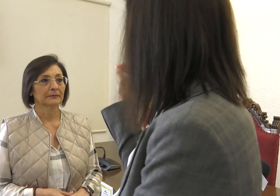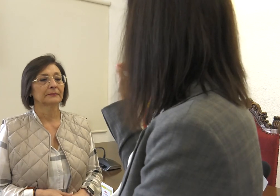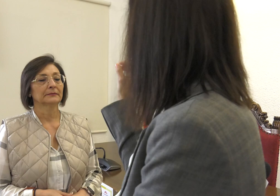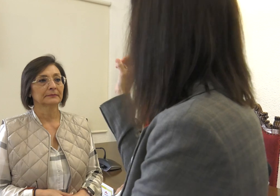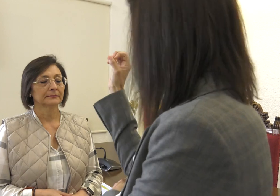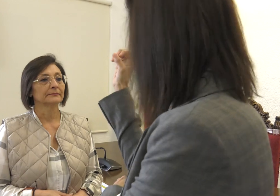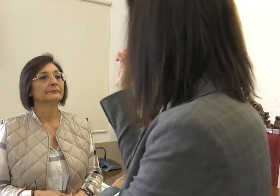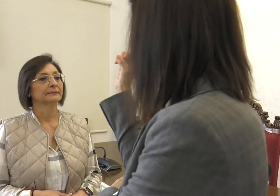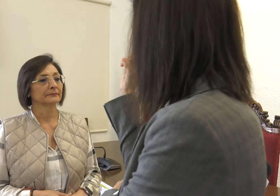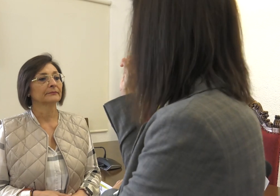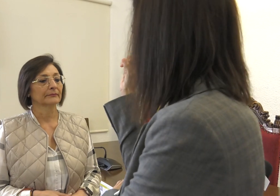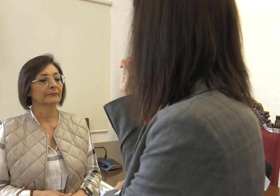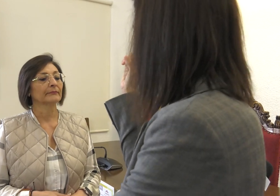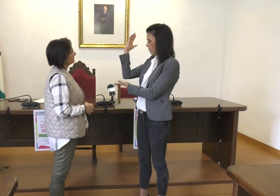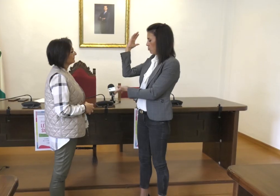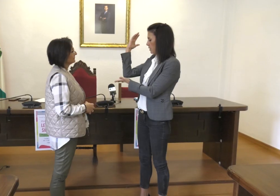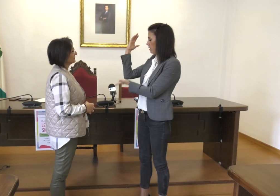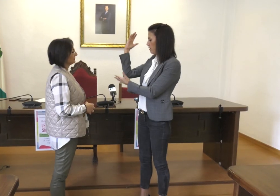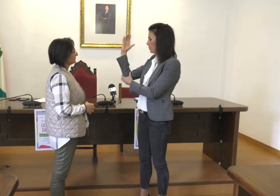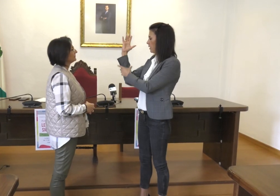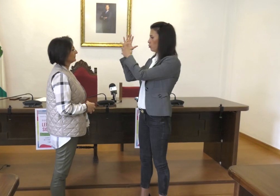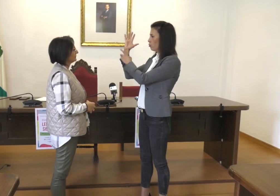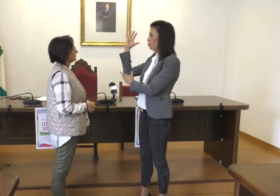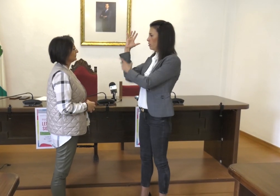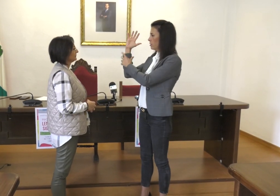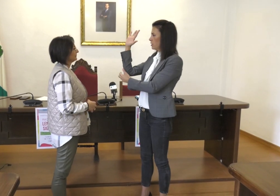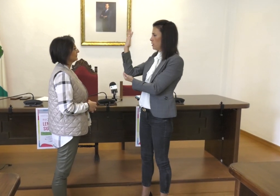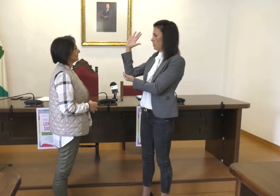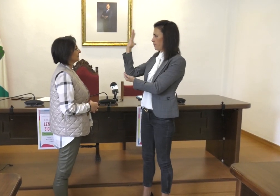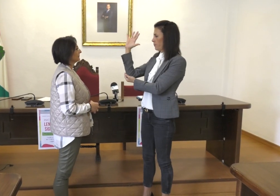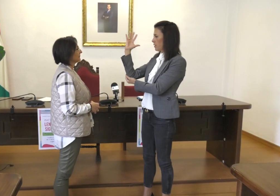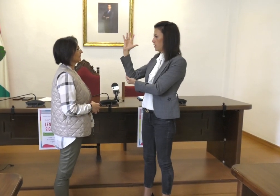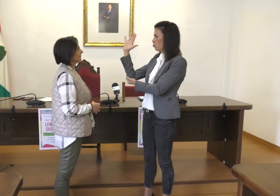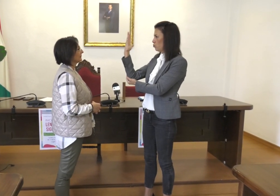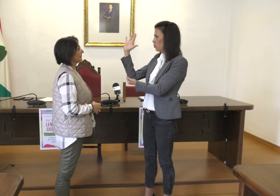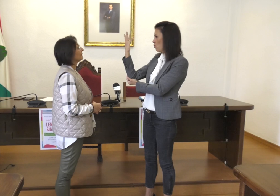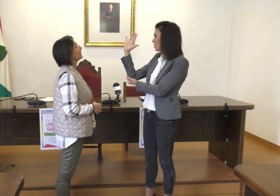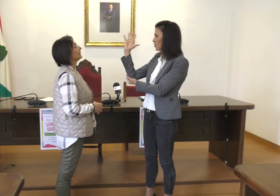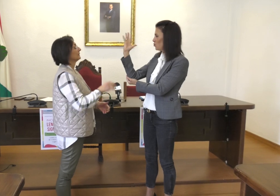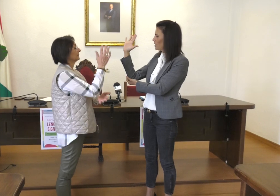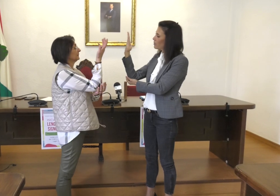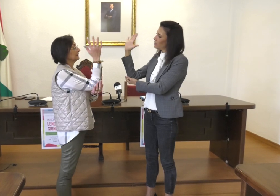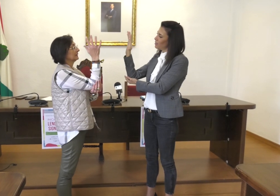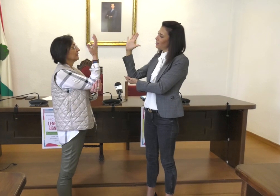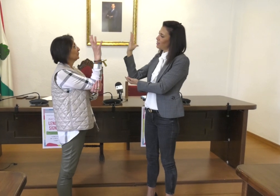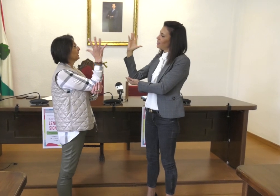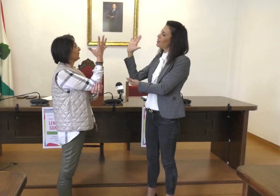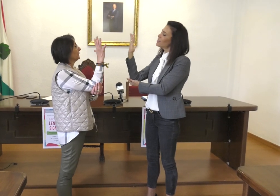de la población en general, el curso estará especialmente dirigido a las personas que trabajan de cara al público para que los conocimientos adquiridos